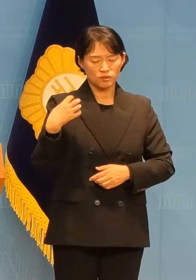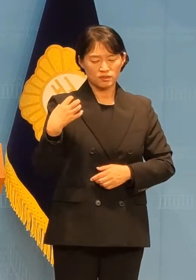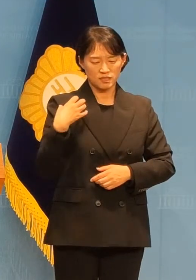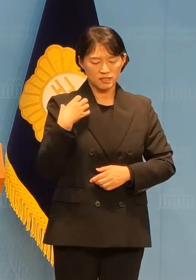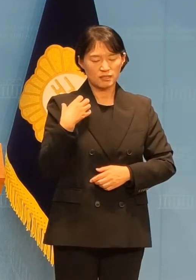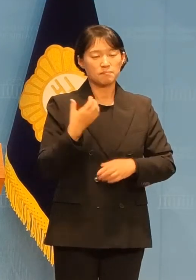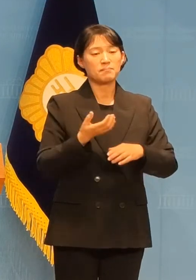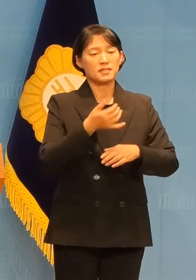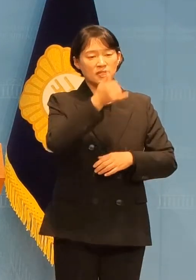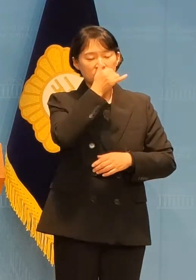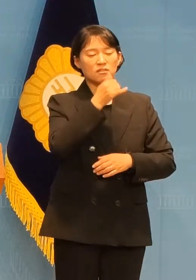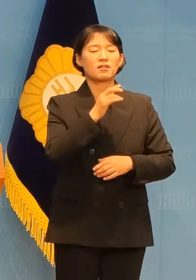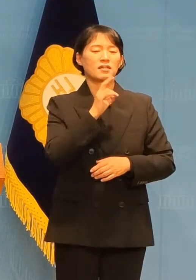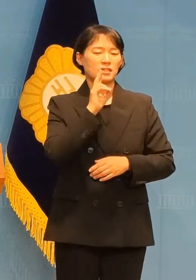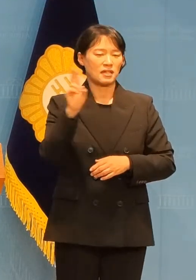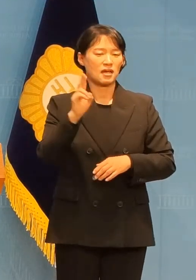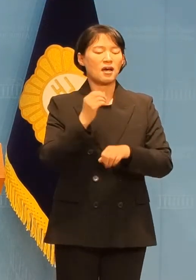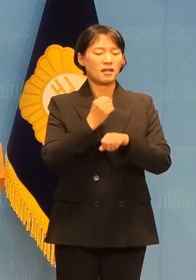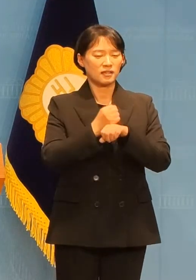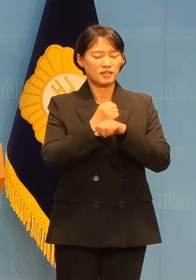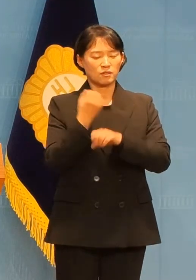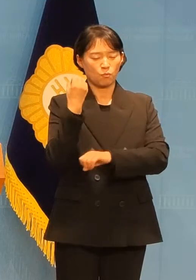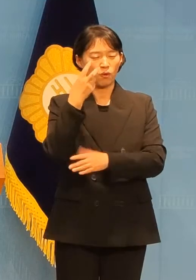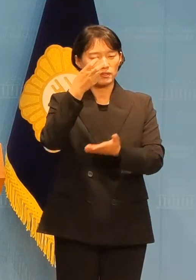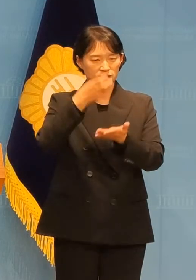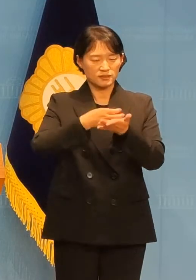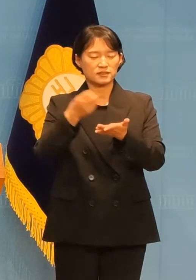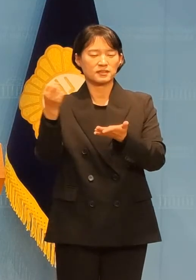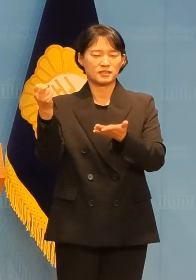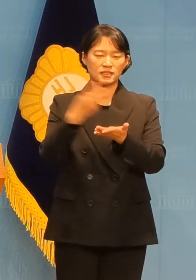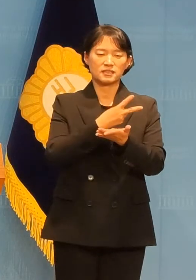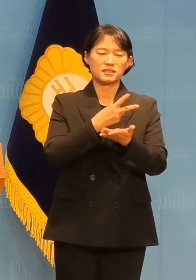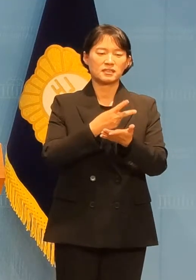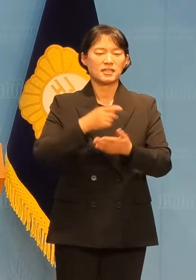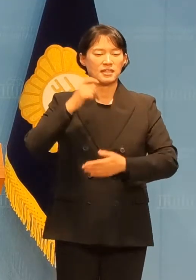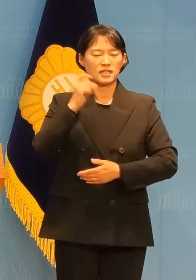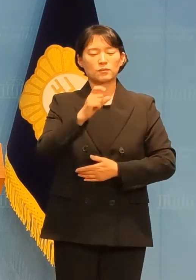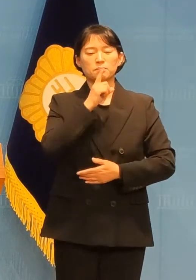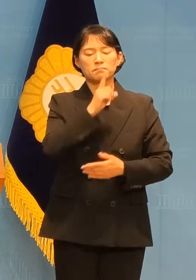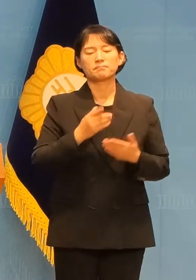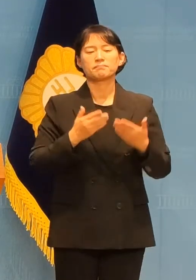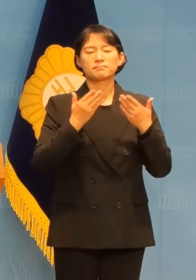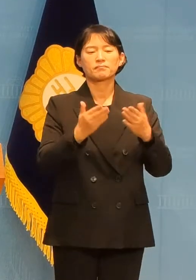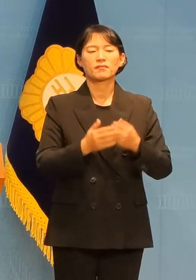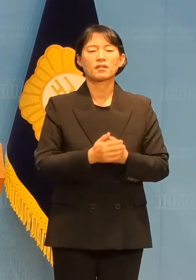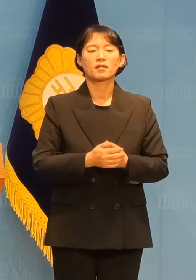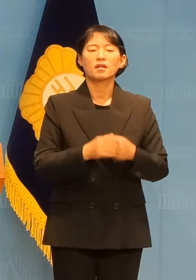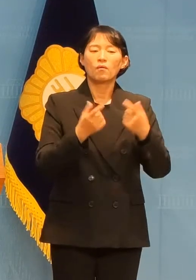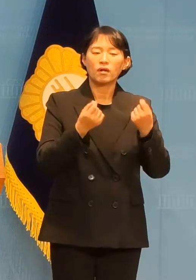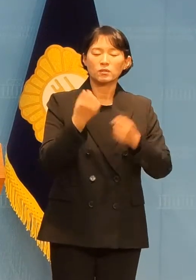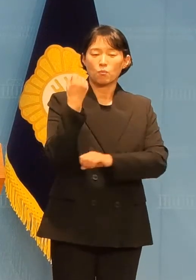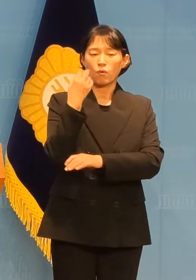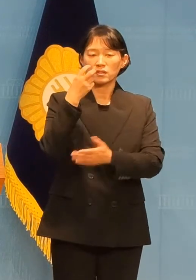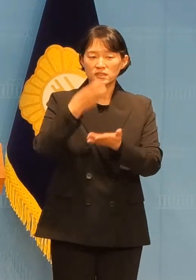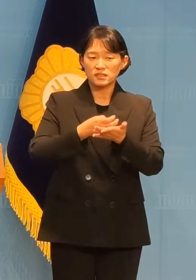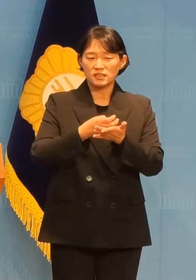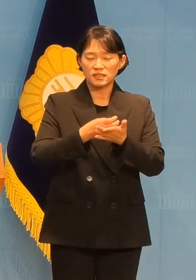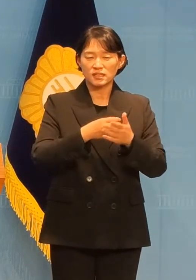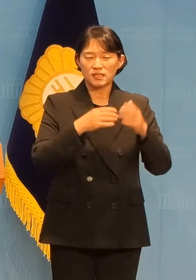위에서 이루어져야 한다라는 원칙을 다시 한번 강조합니다. 이러한 원칙이 흔들릴